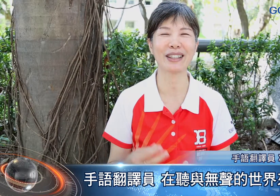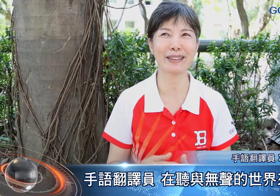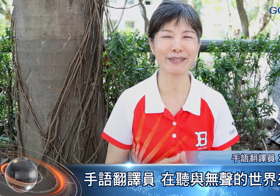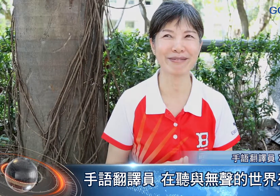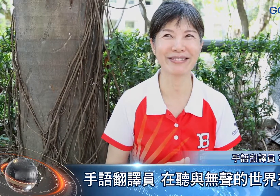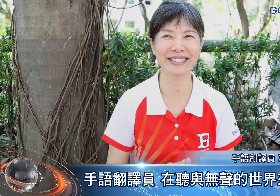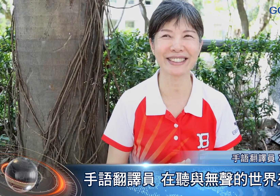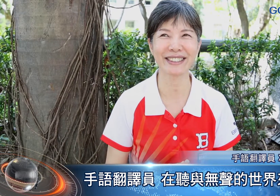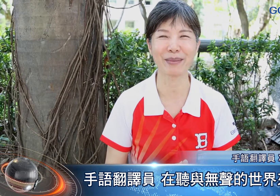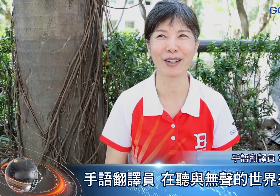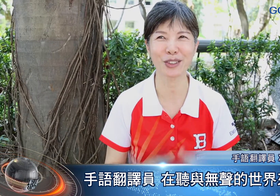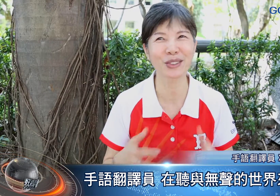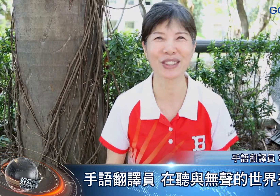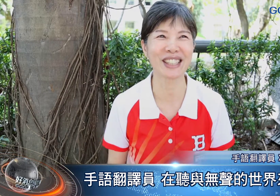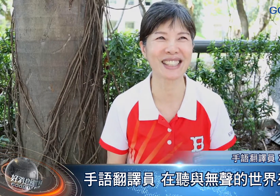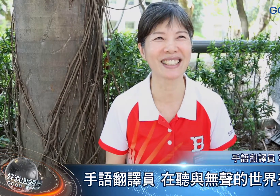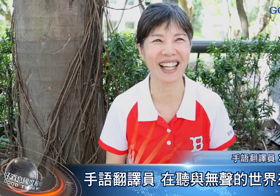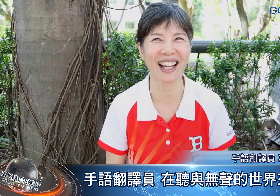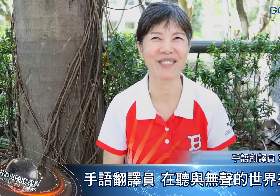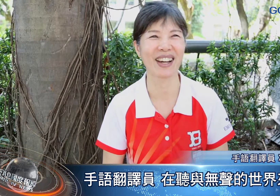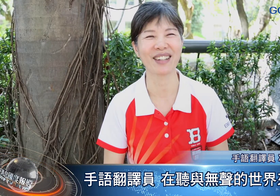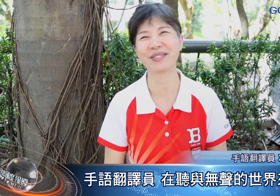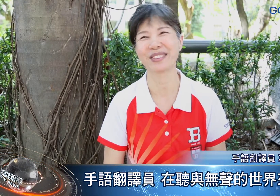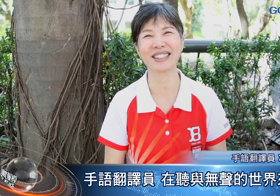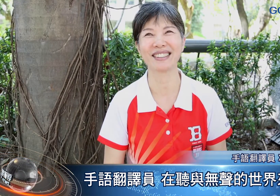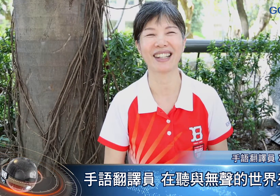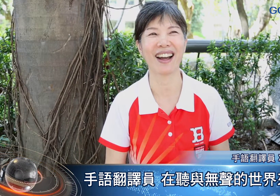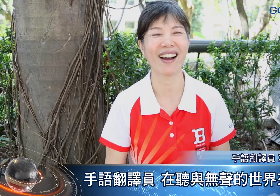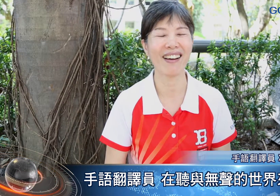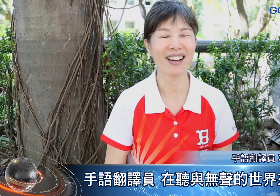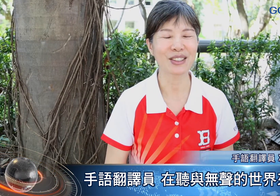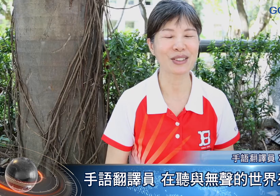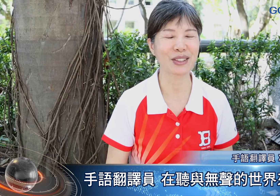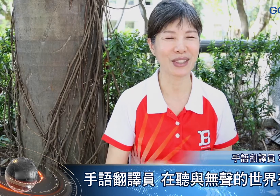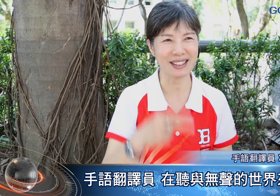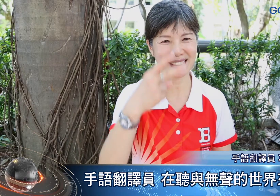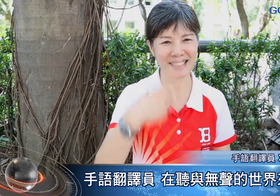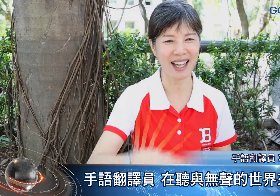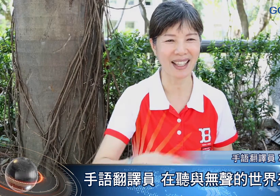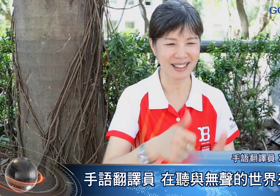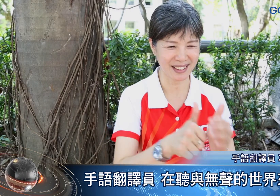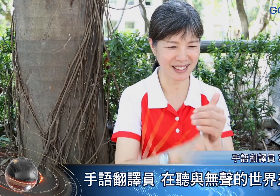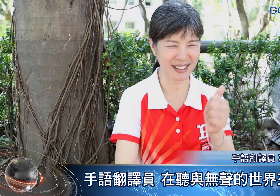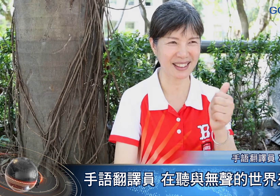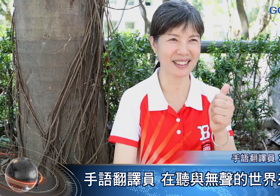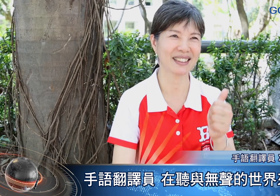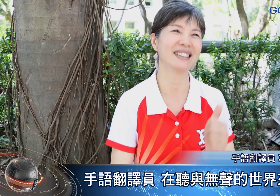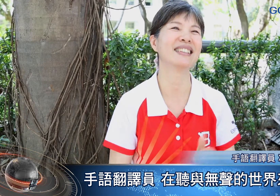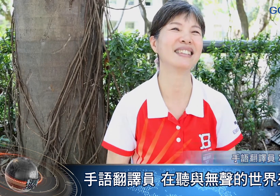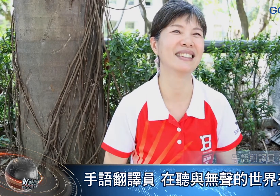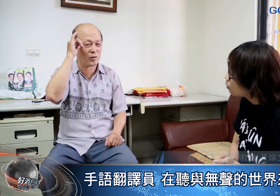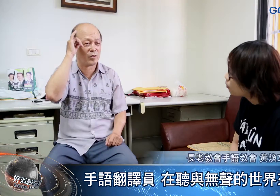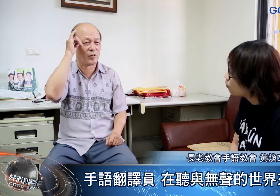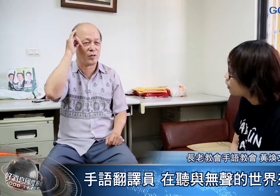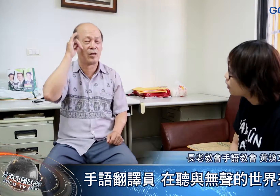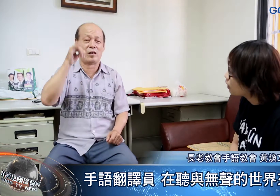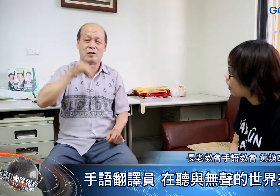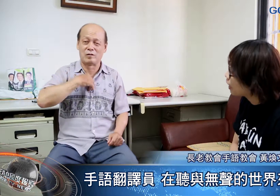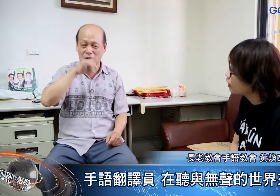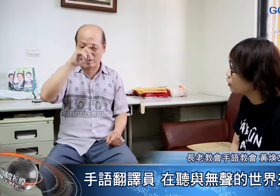得这是什么重重的生下来吗？不是啊，所以说要再生。 我们还是有时